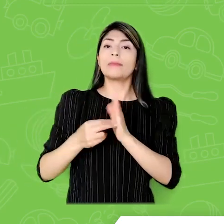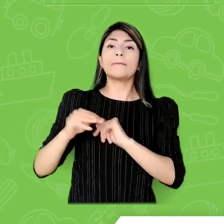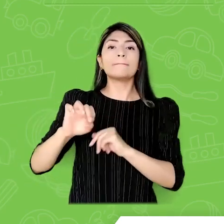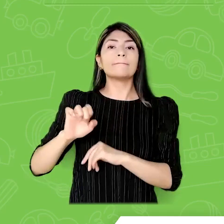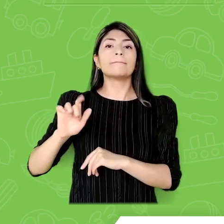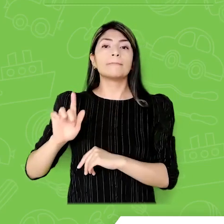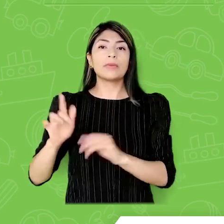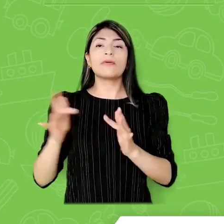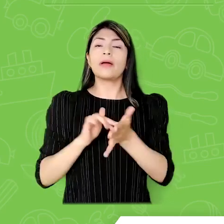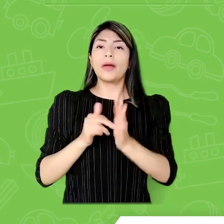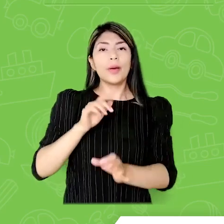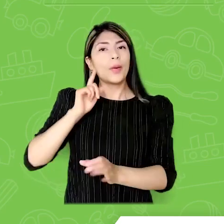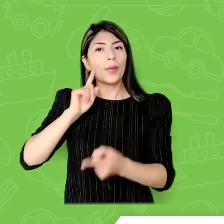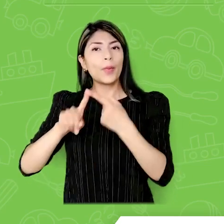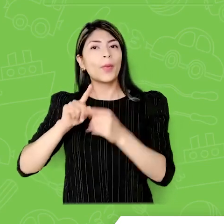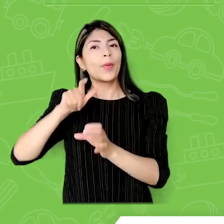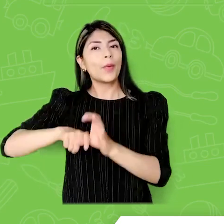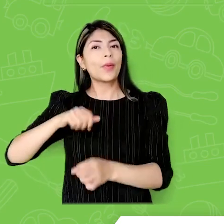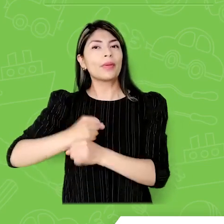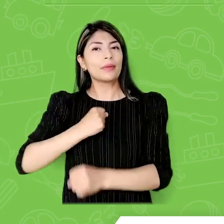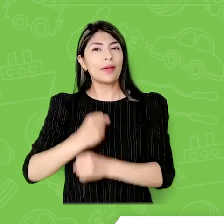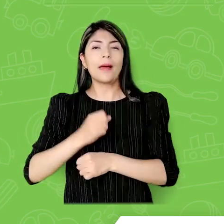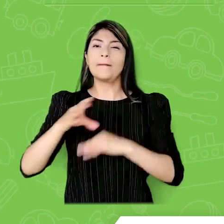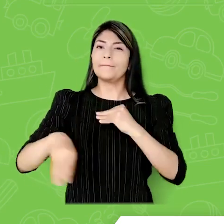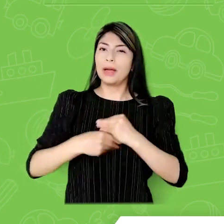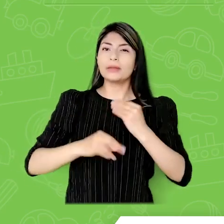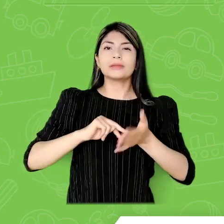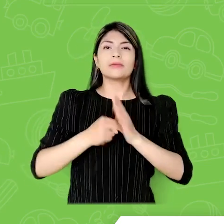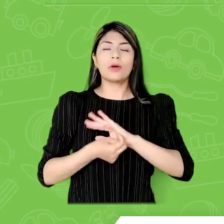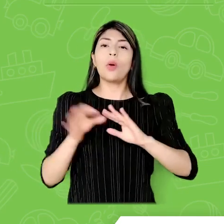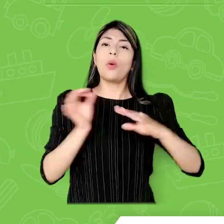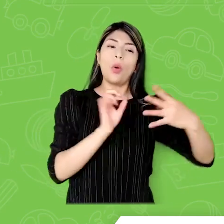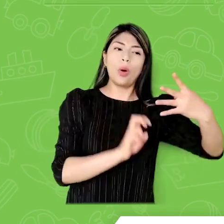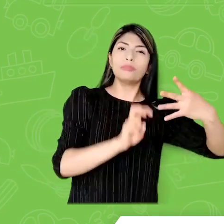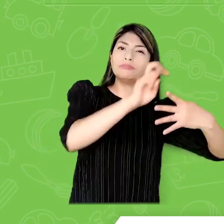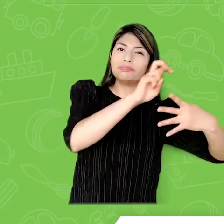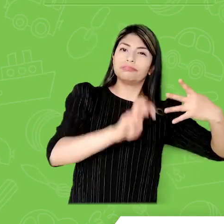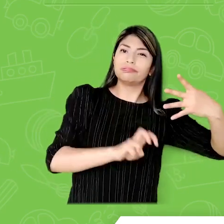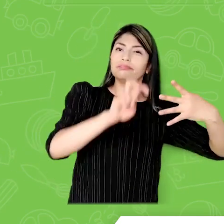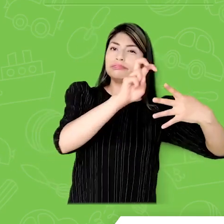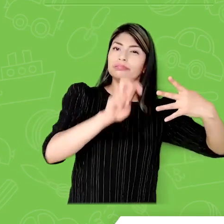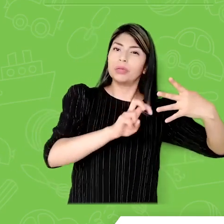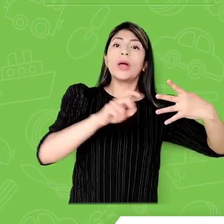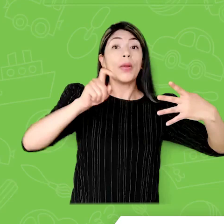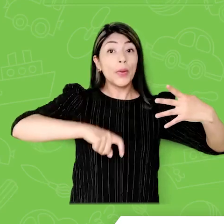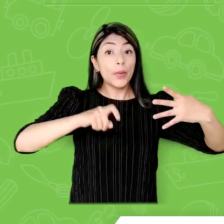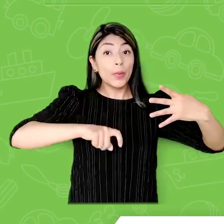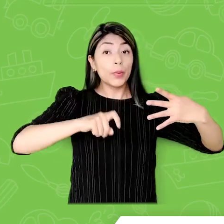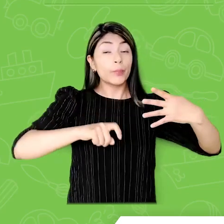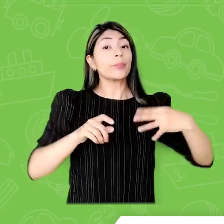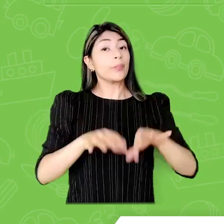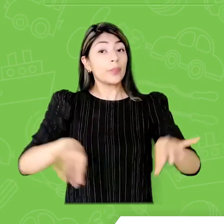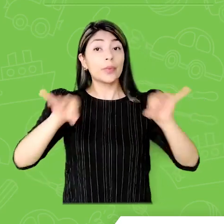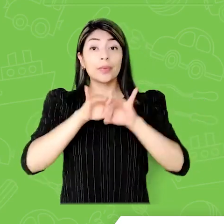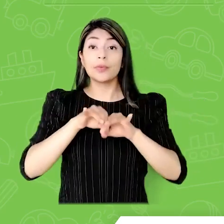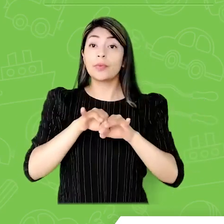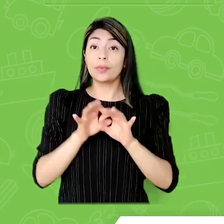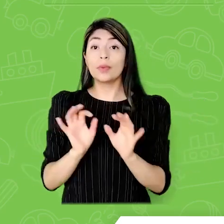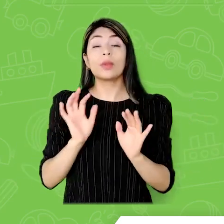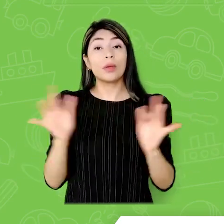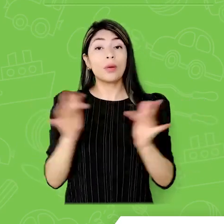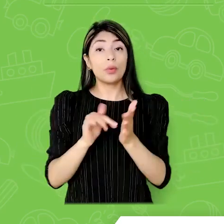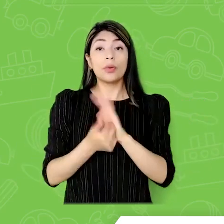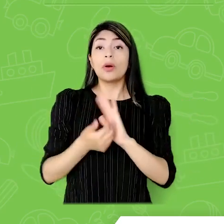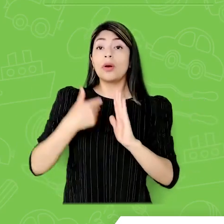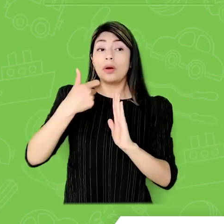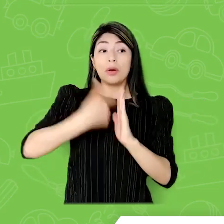de personal. En todos los casos, los correspondientes ajustes a la UPEC registrada en SIMO los debe realizar la misma